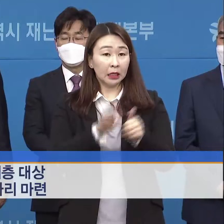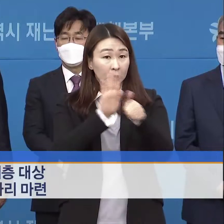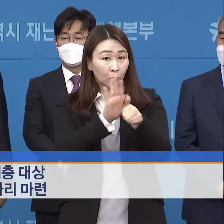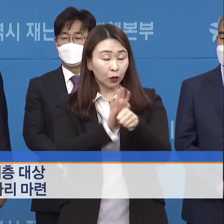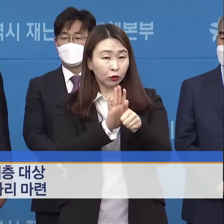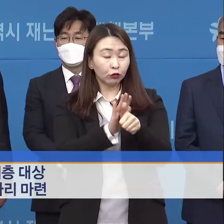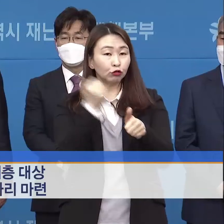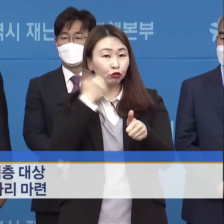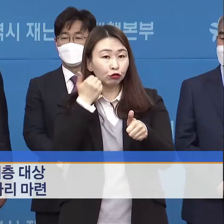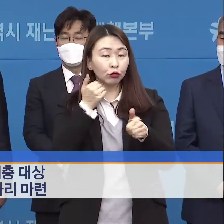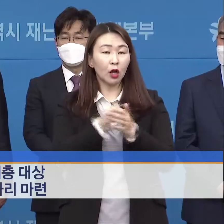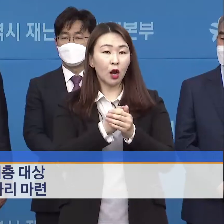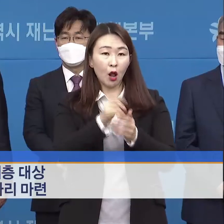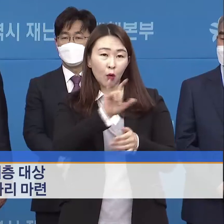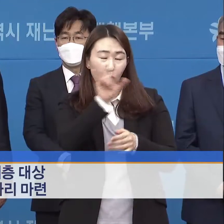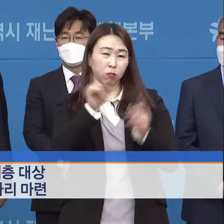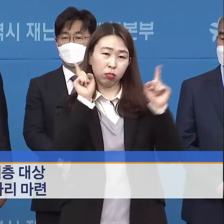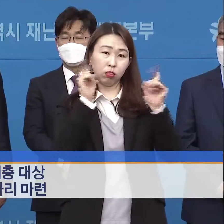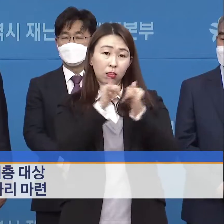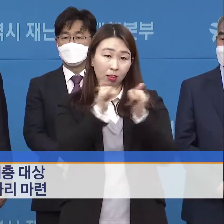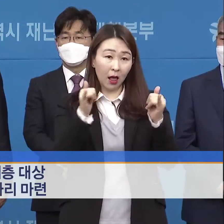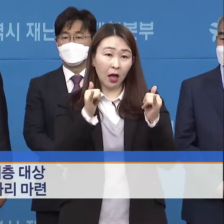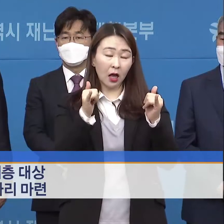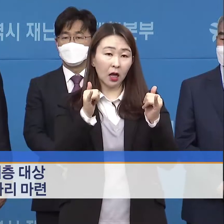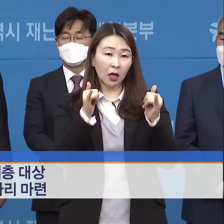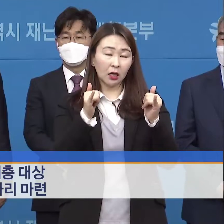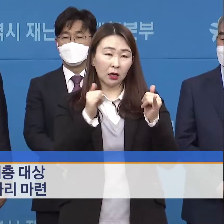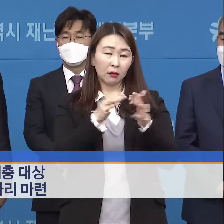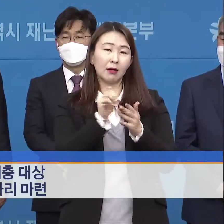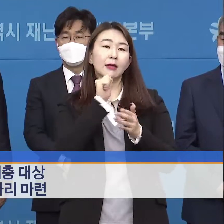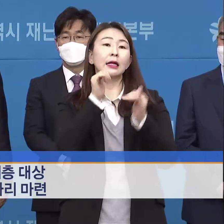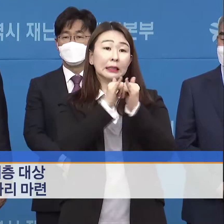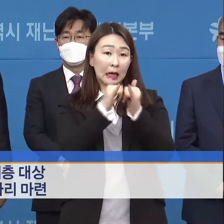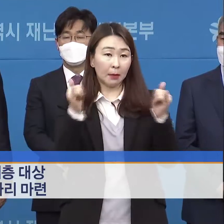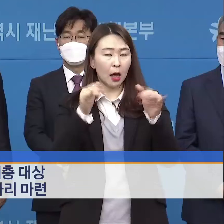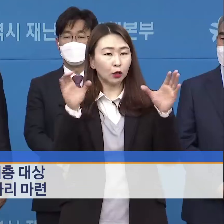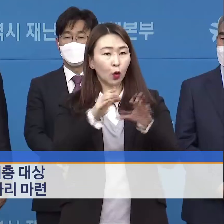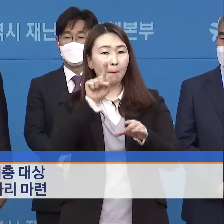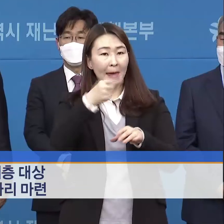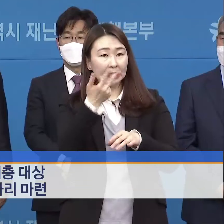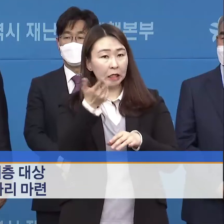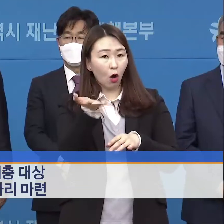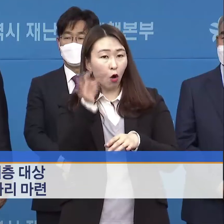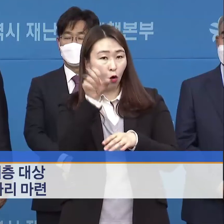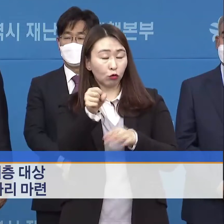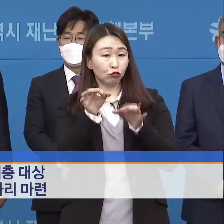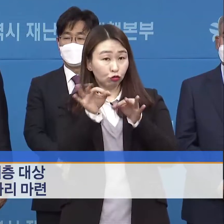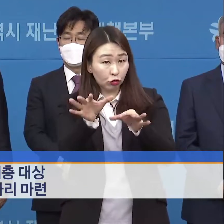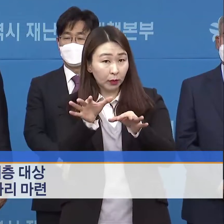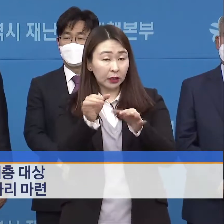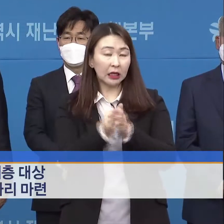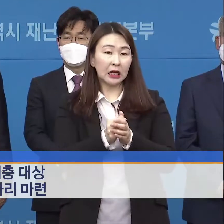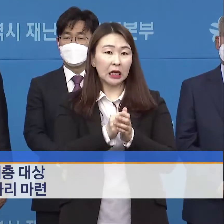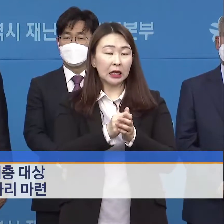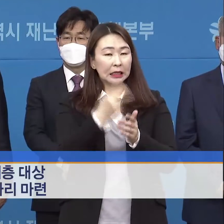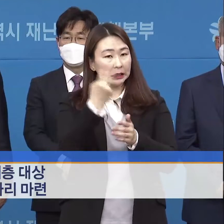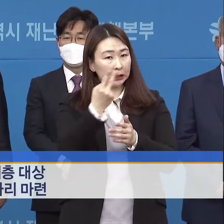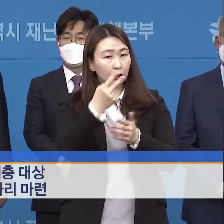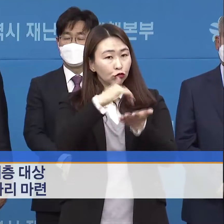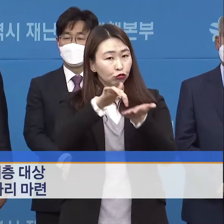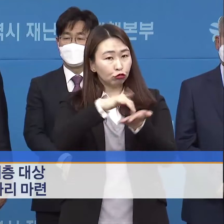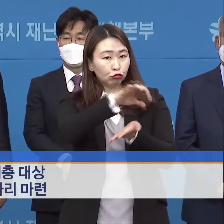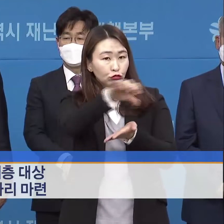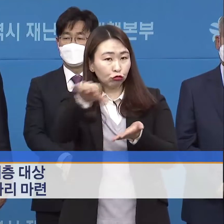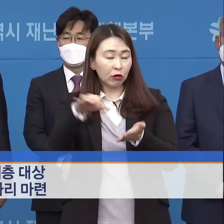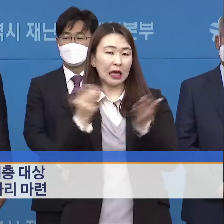지원 대상은 코로나19 실업자와 취업 취약계층이며 총 107억 원을 투입하여 2,000개의